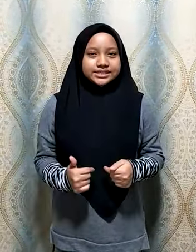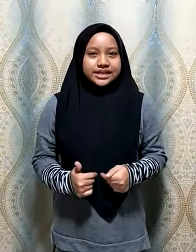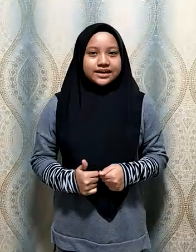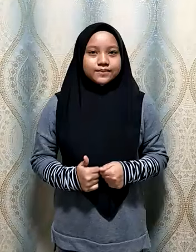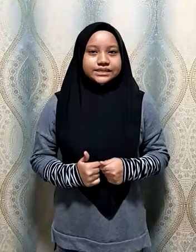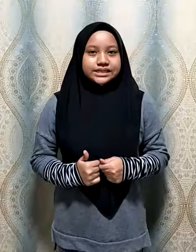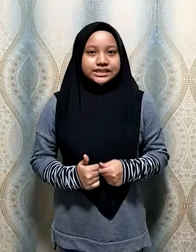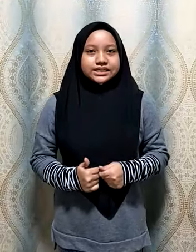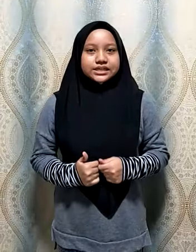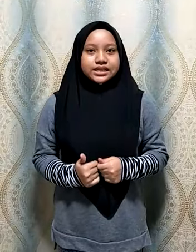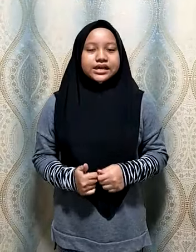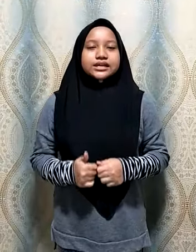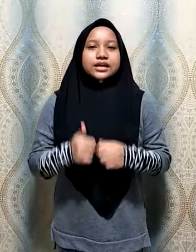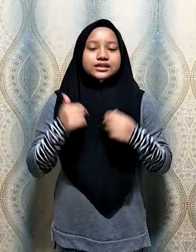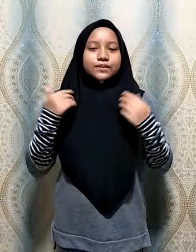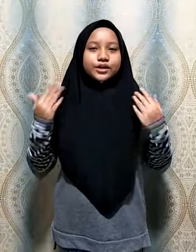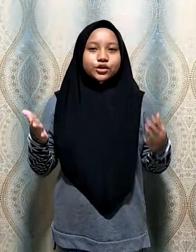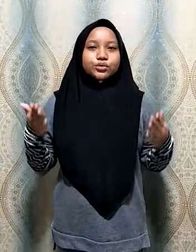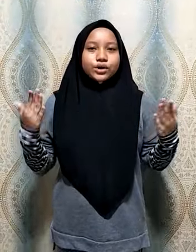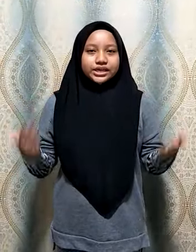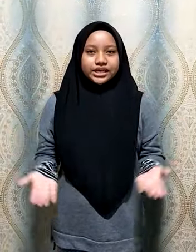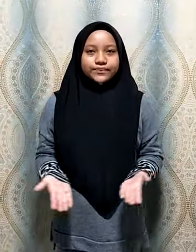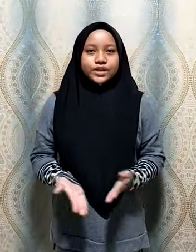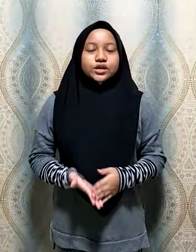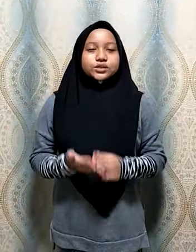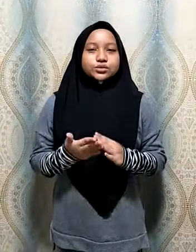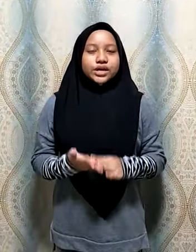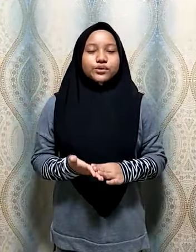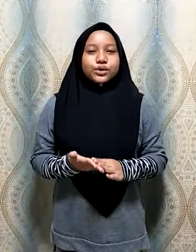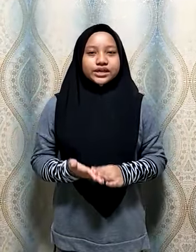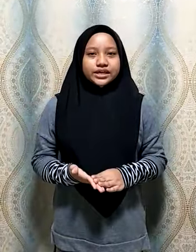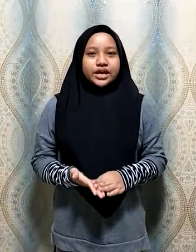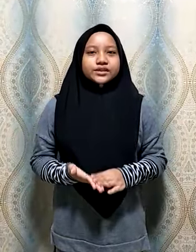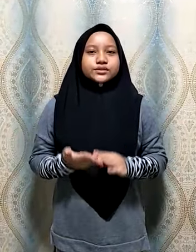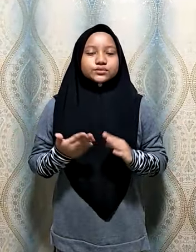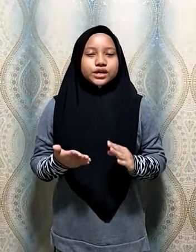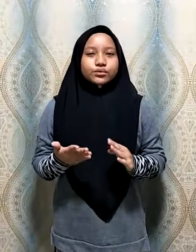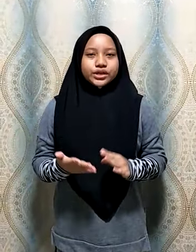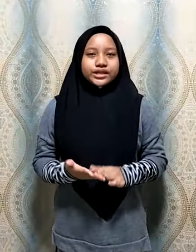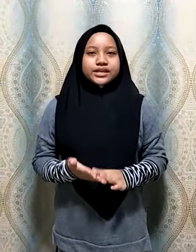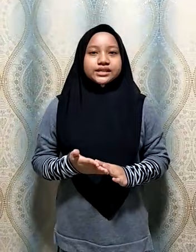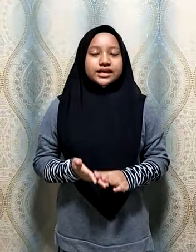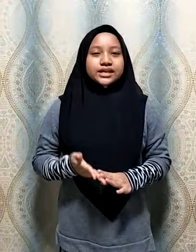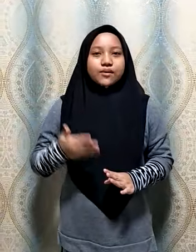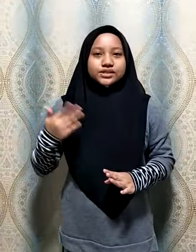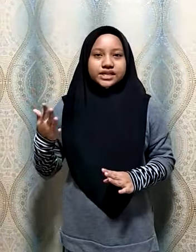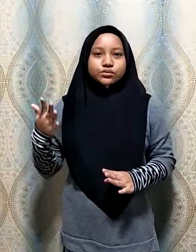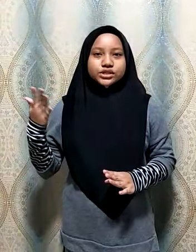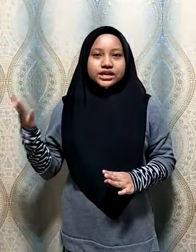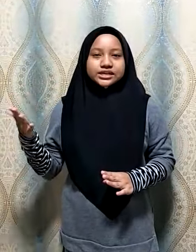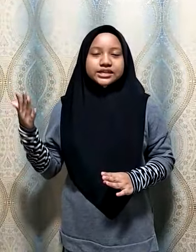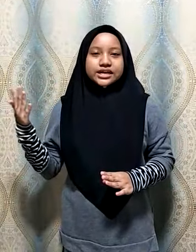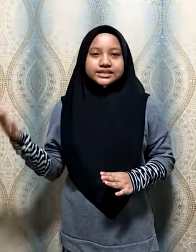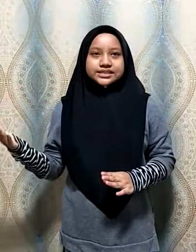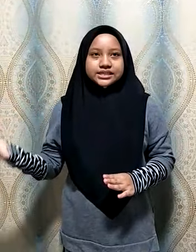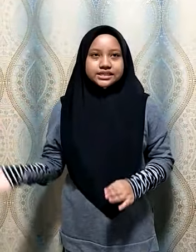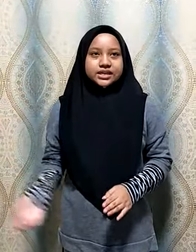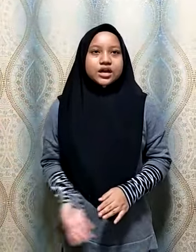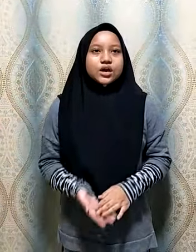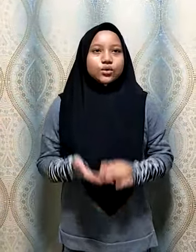saya akan bercerita tentang Tamadun Huang He. Sungai Huang He atau Sungai Kuning terletak di kawasan utara negara China.